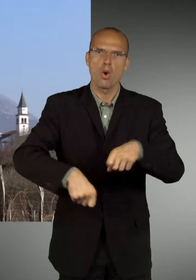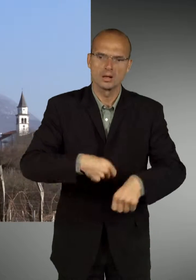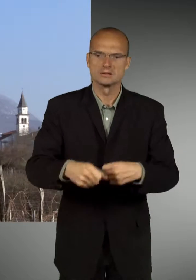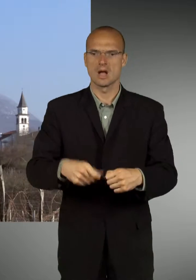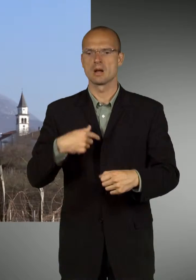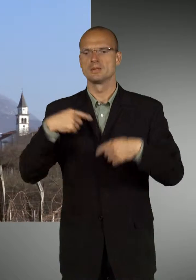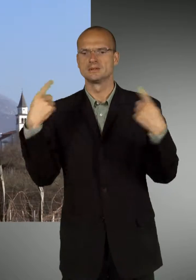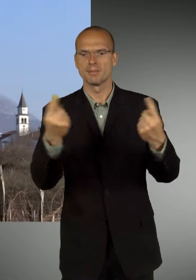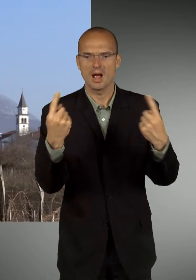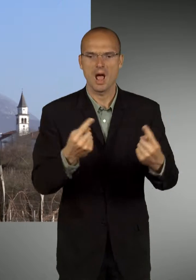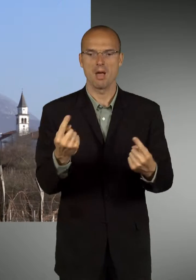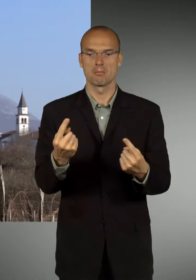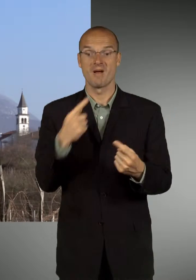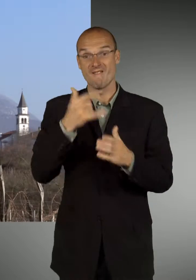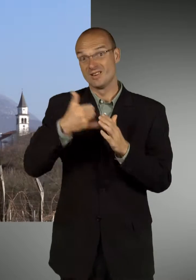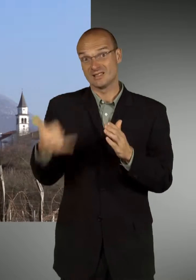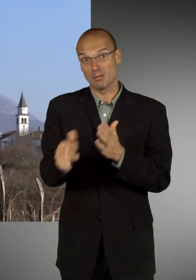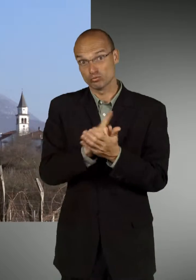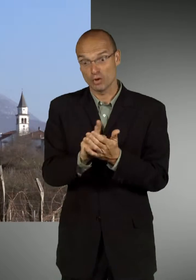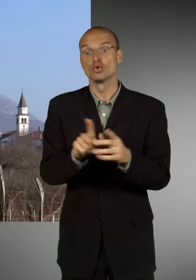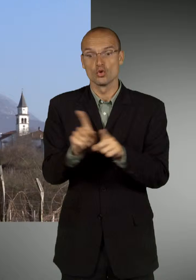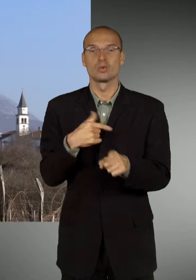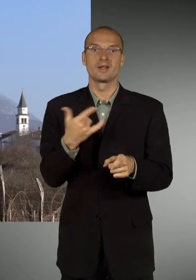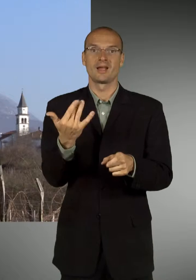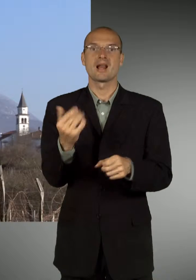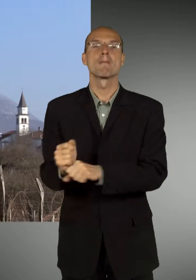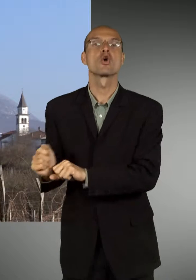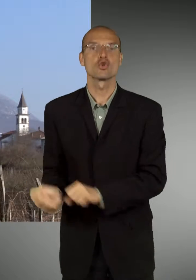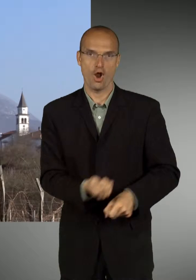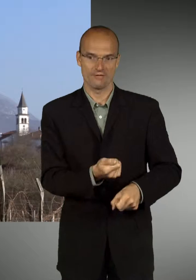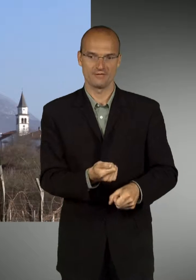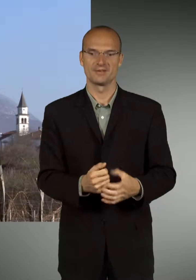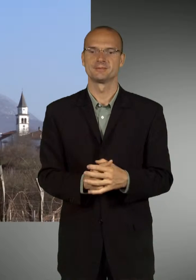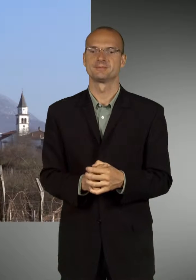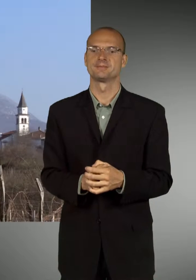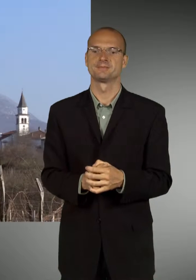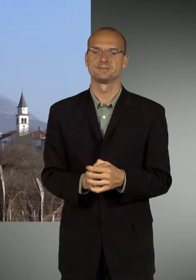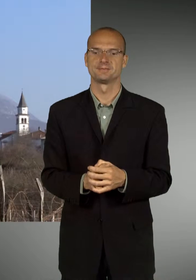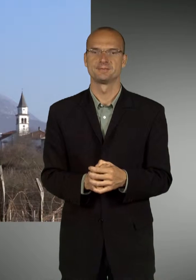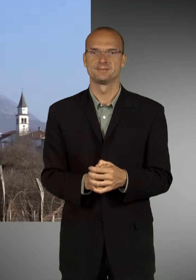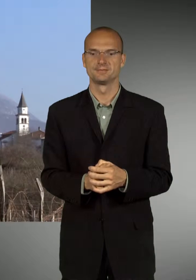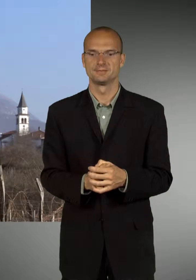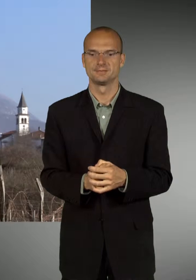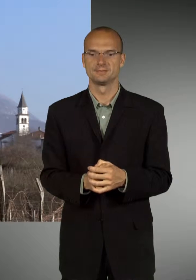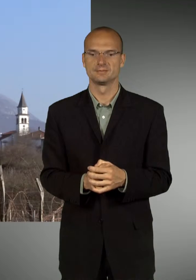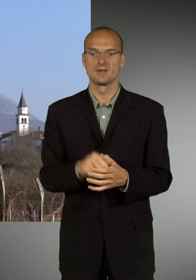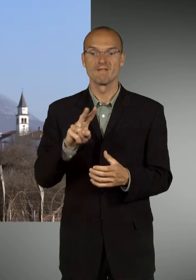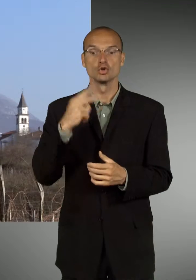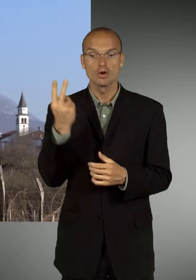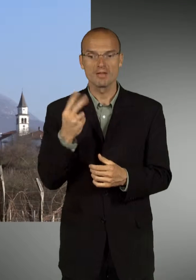dove poter andare in bici, camminare. Ultimamente ho cominciato a praticare anche un po' il golf sempre in Slovenia. Mi trovo